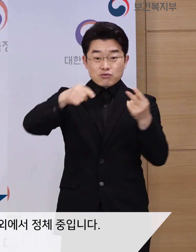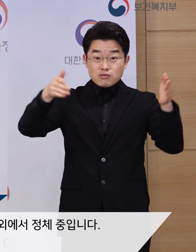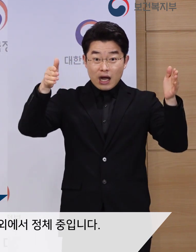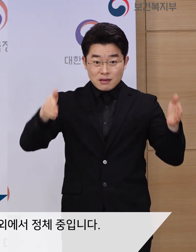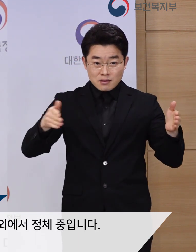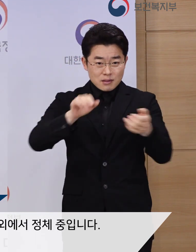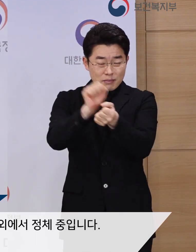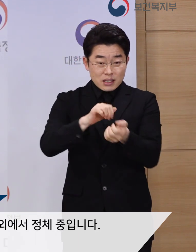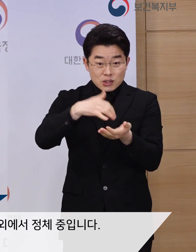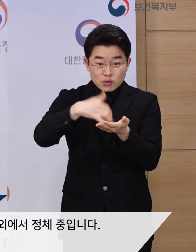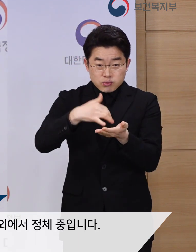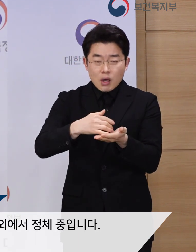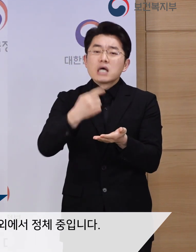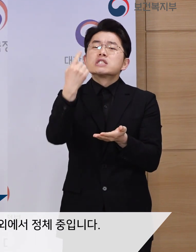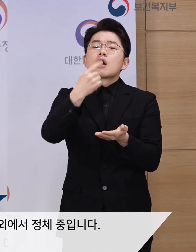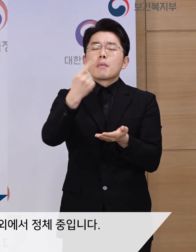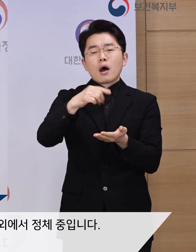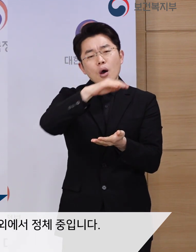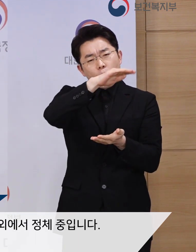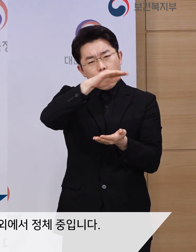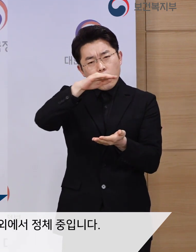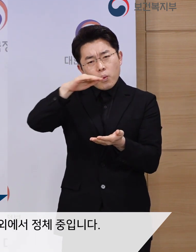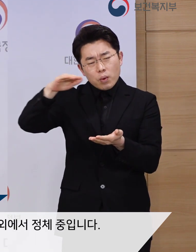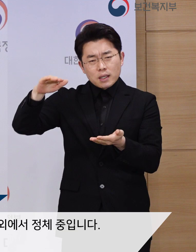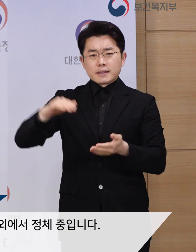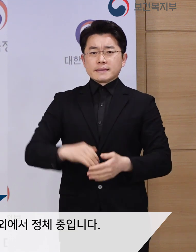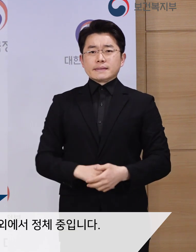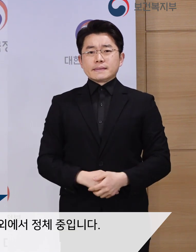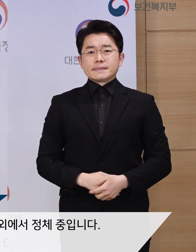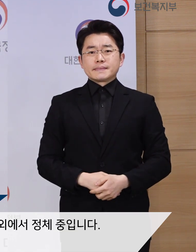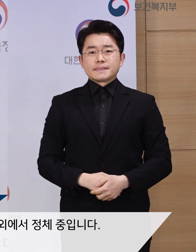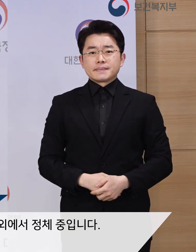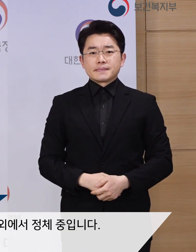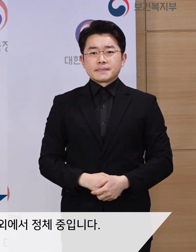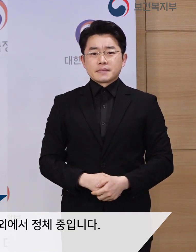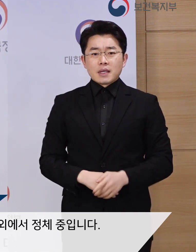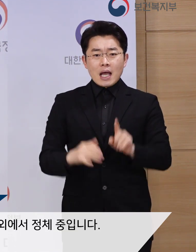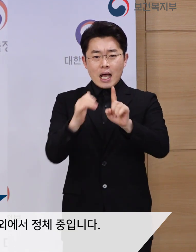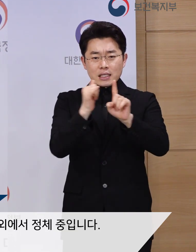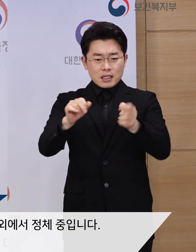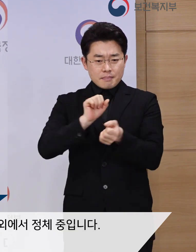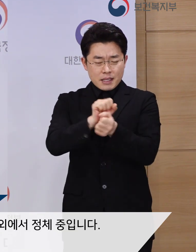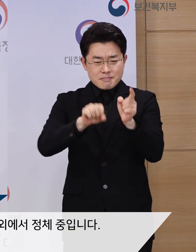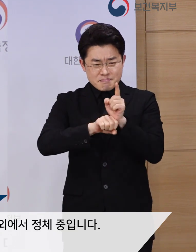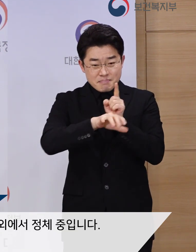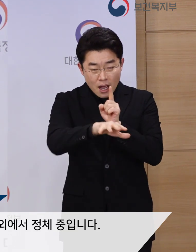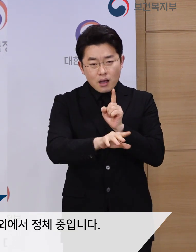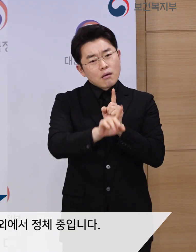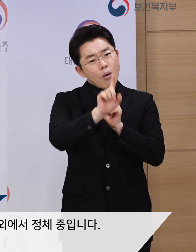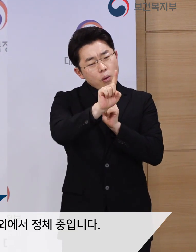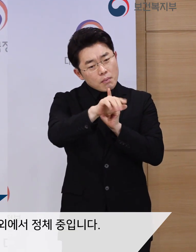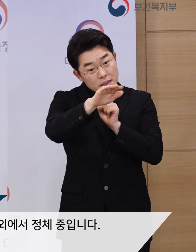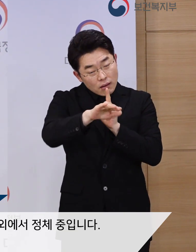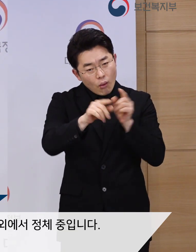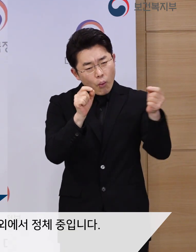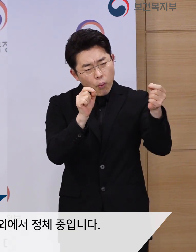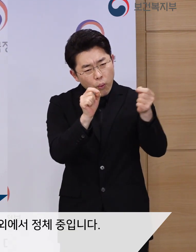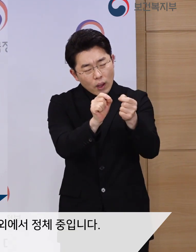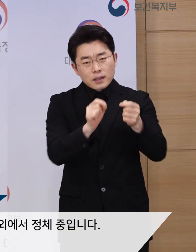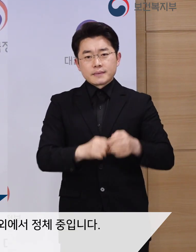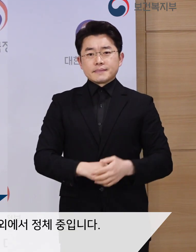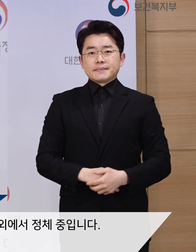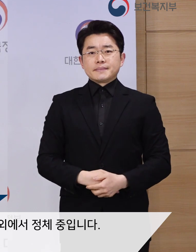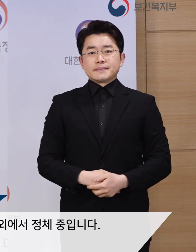2주간 전국적인 신규 확자는 1000명 내외에서 정체 중입니다. 감염 재생산 지수도 1에